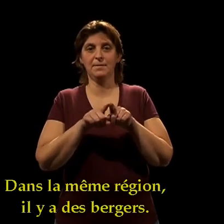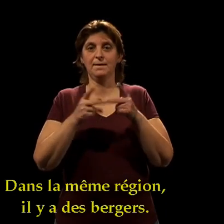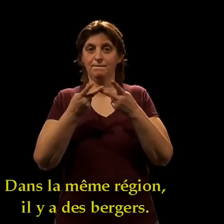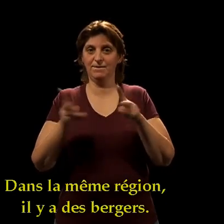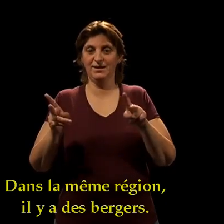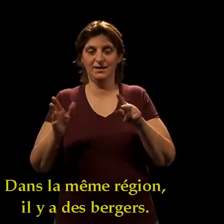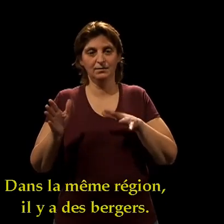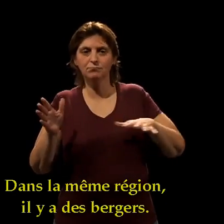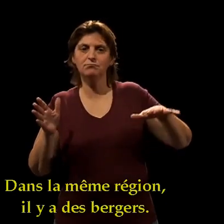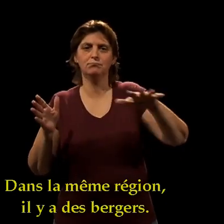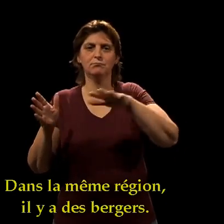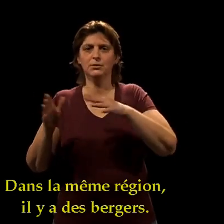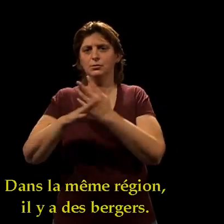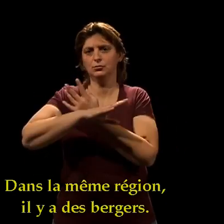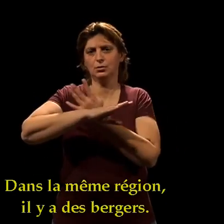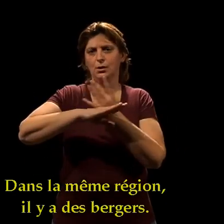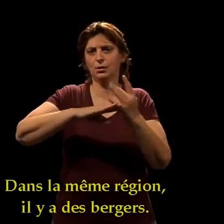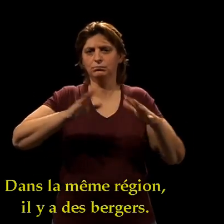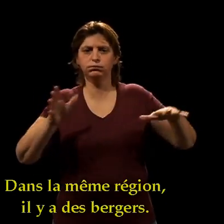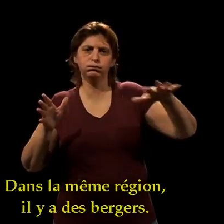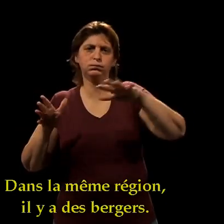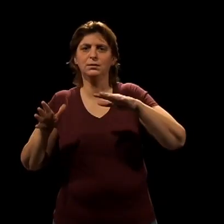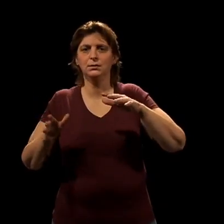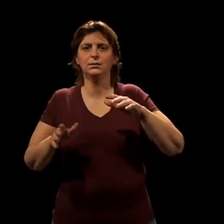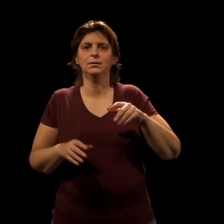Dans la même région, il y a des bergers.